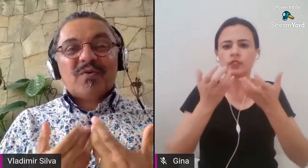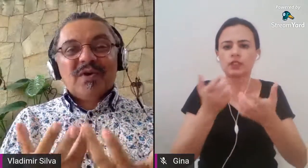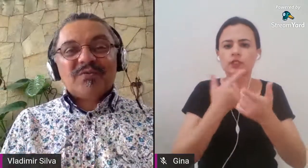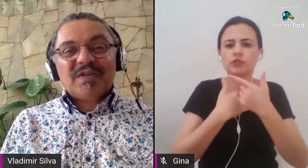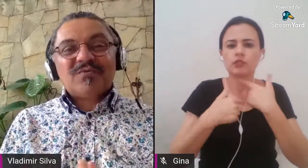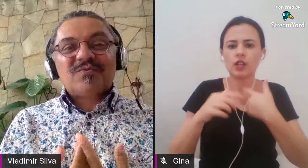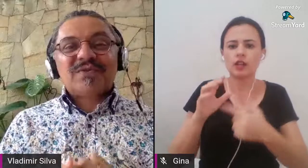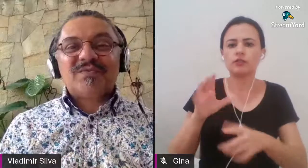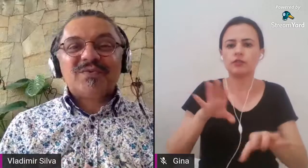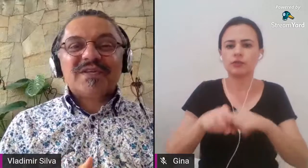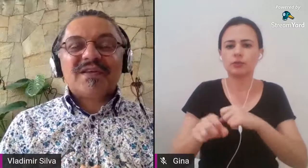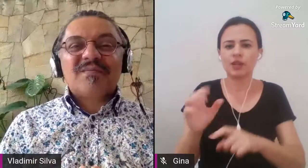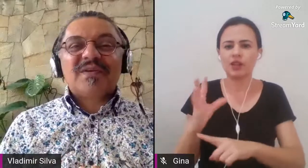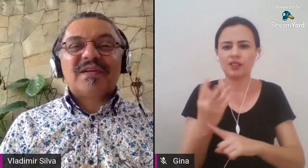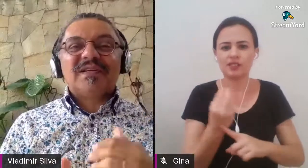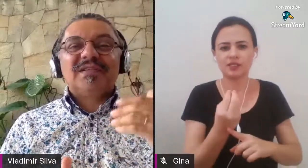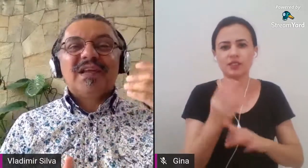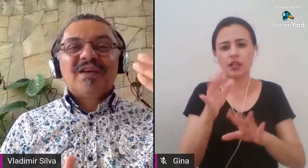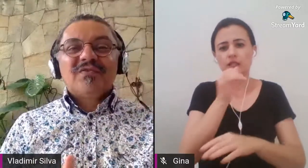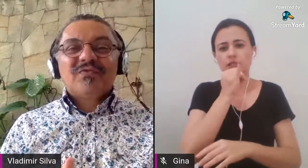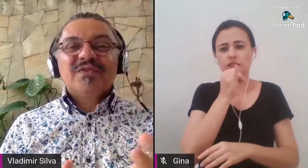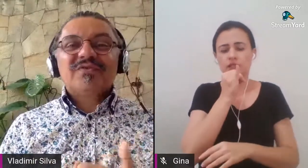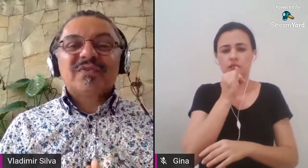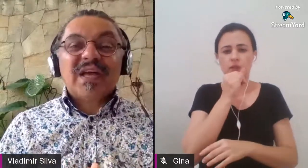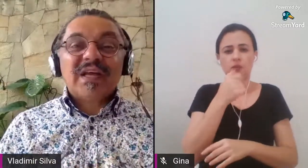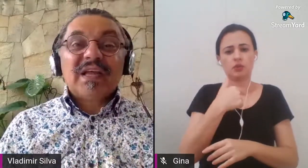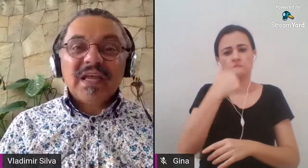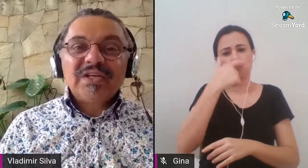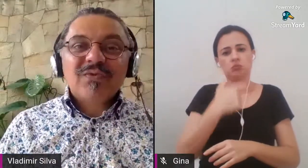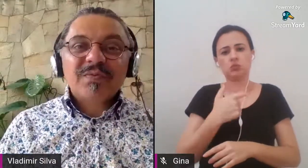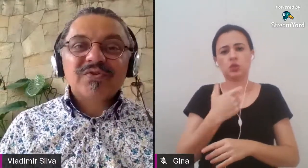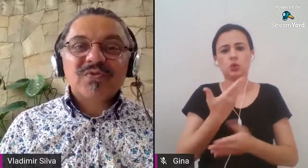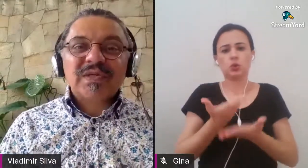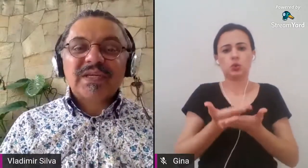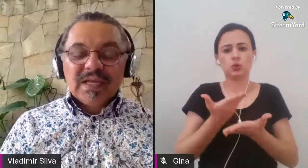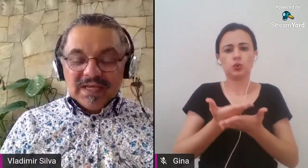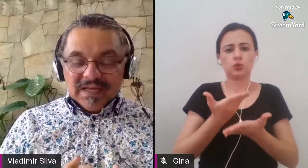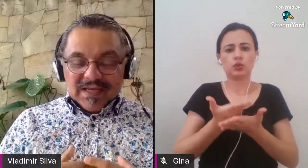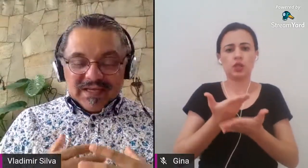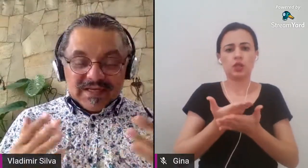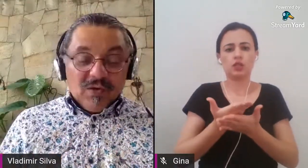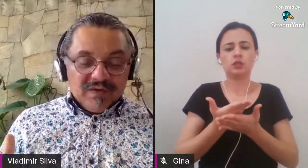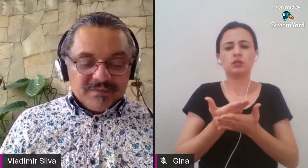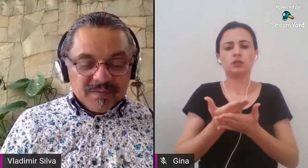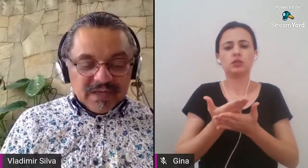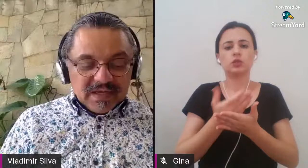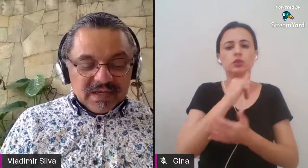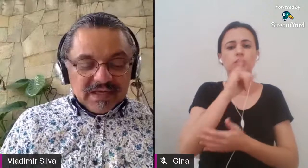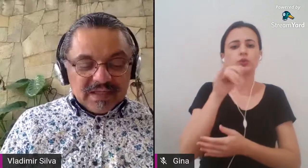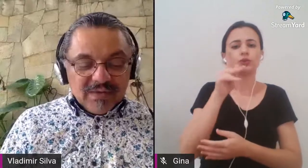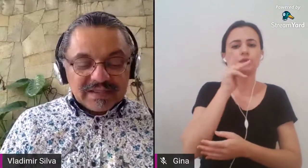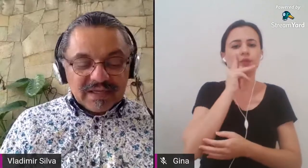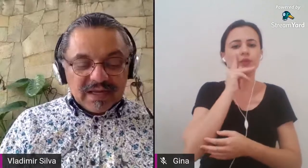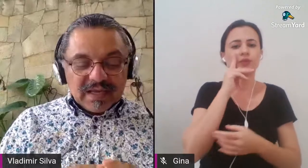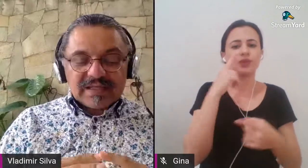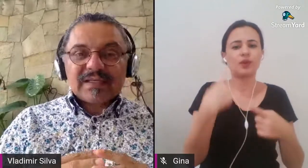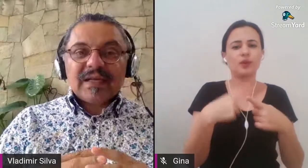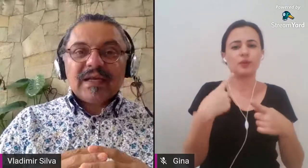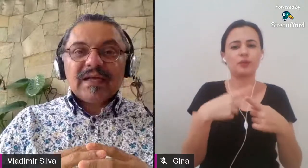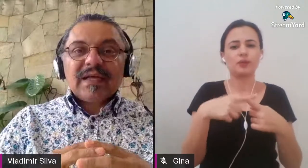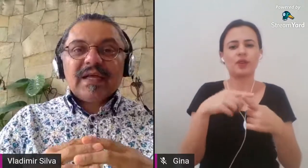eu, por exemplo, por não ter um curso de música em Campina Grande, fui estudar em João Pessoa, na UFPB.